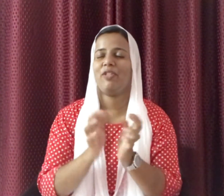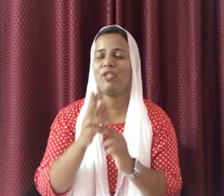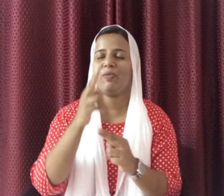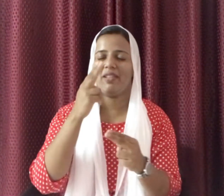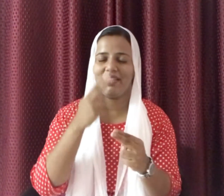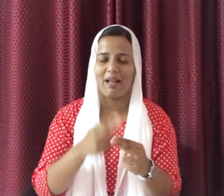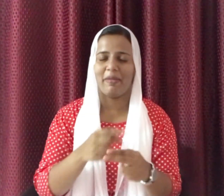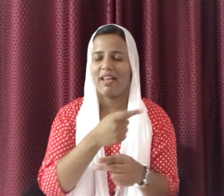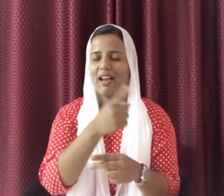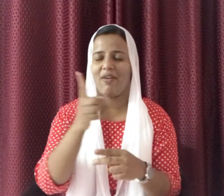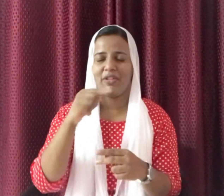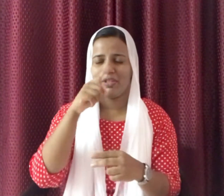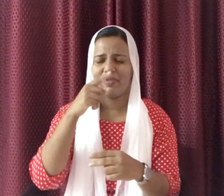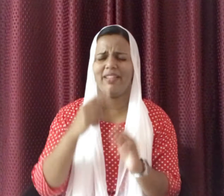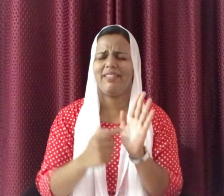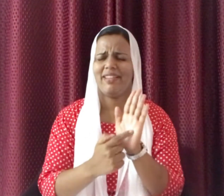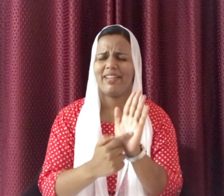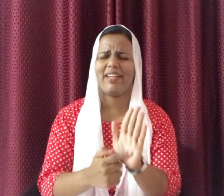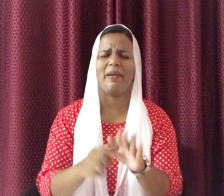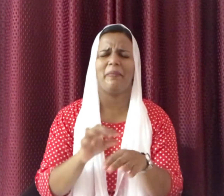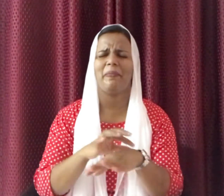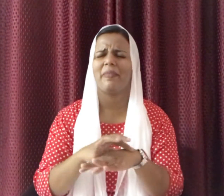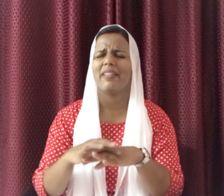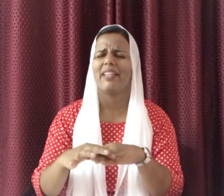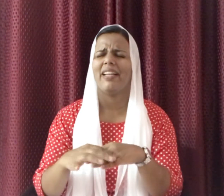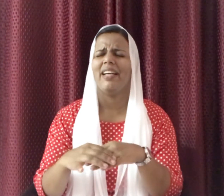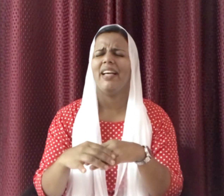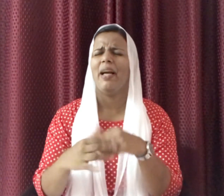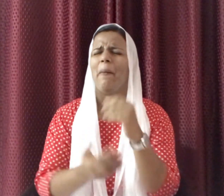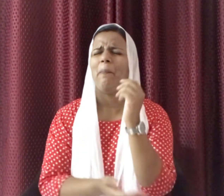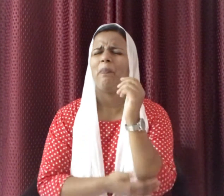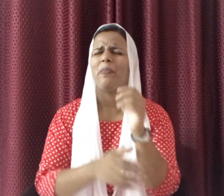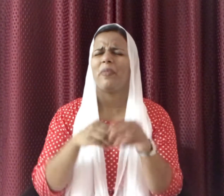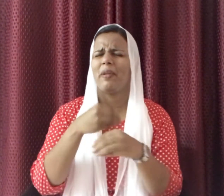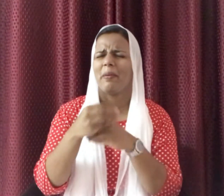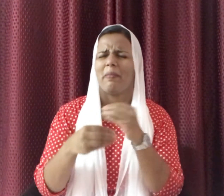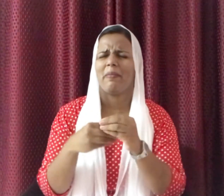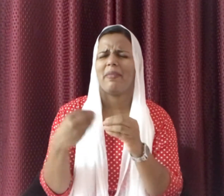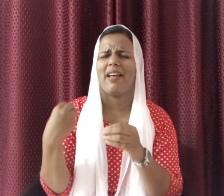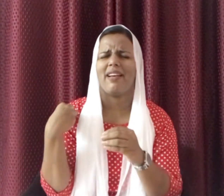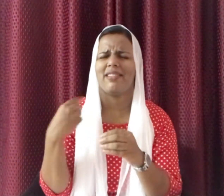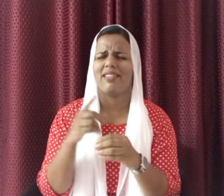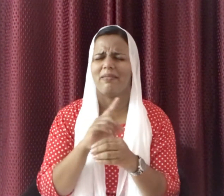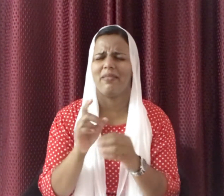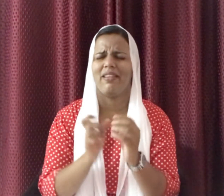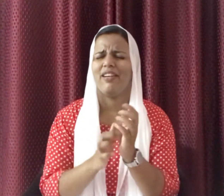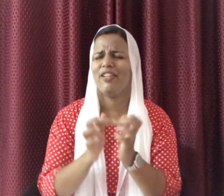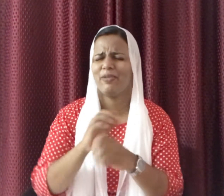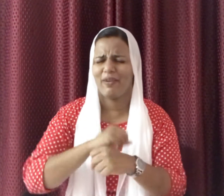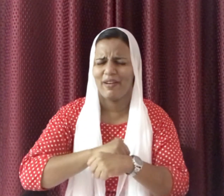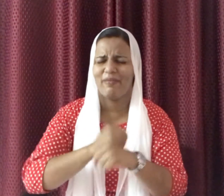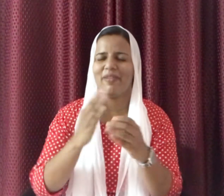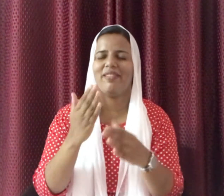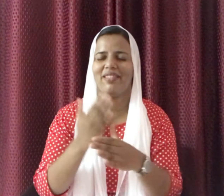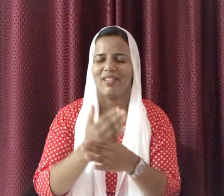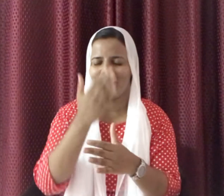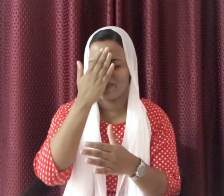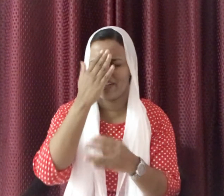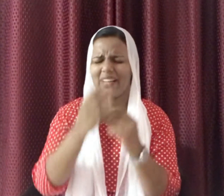നാമത്തിൽ ഇവരുടെ ജീവിതത്തിൽ വെളിപ്പെടട്ടെ. കയ്യുടെ കുഴയോടെ ഉള്ള ബന്ധത്തിൽ കർത്താവെ അങ്ങ് ചെയ്യുന്ന അത്ഭുതത്തിനായിട്ട് സ്തോത്രം. കയ്യുടെ കുഴയ്ക്ക്